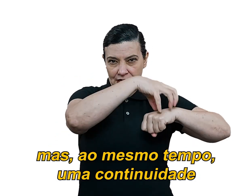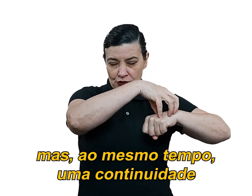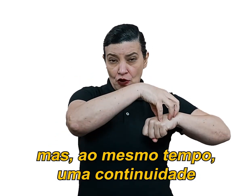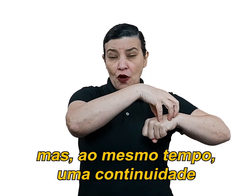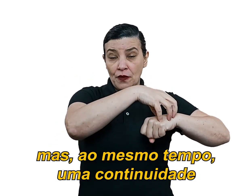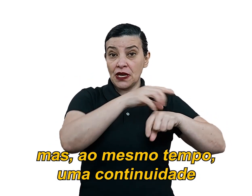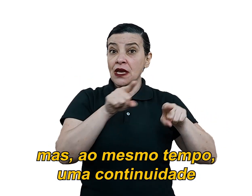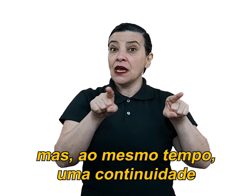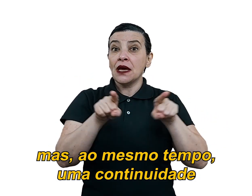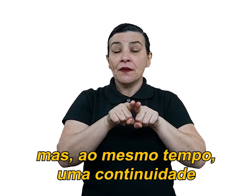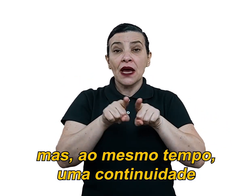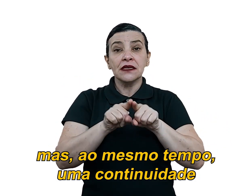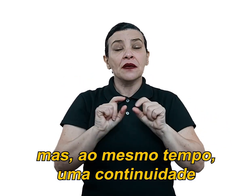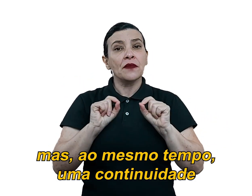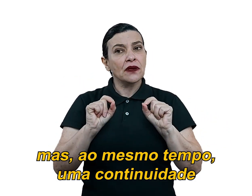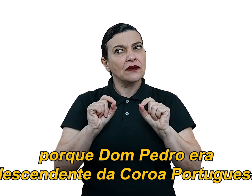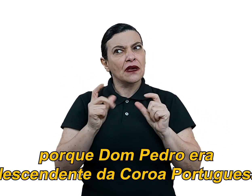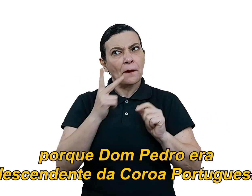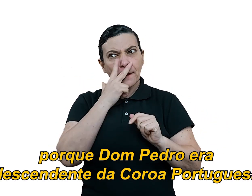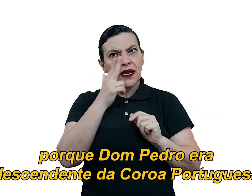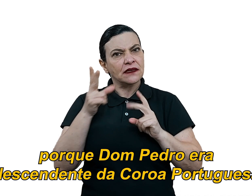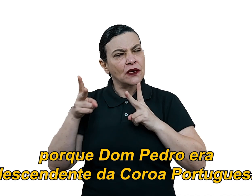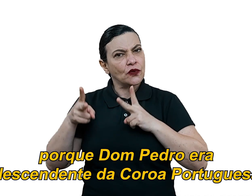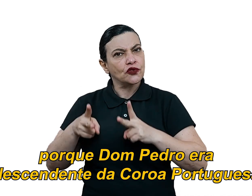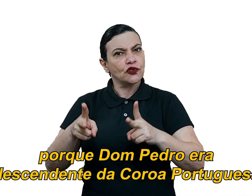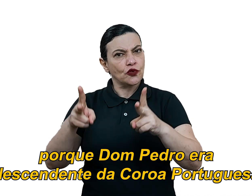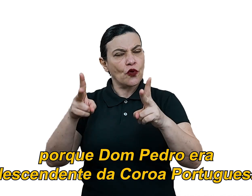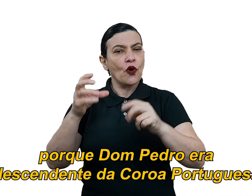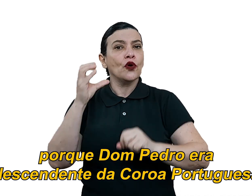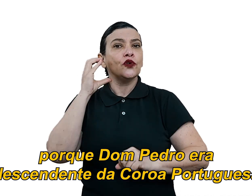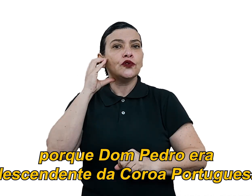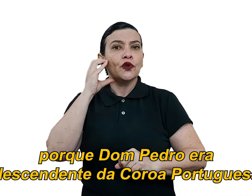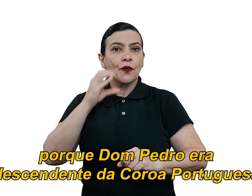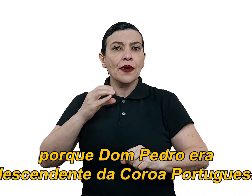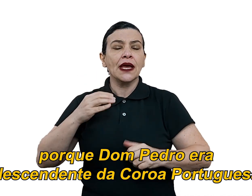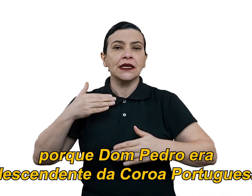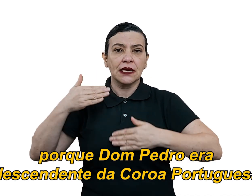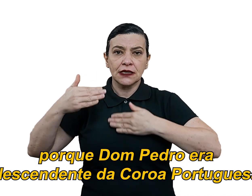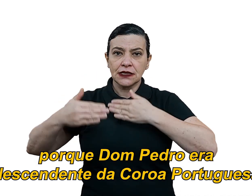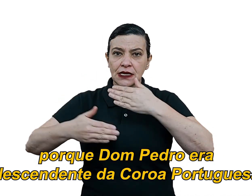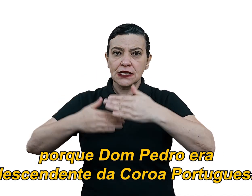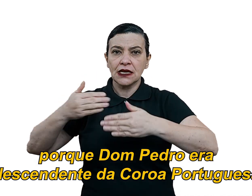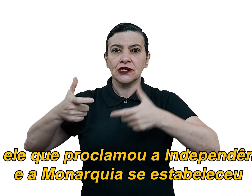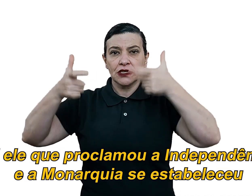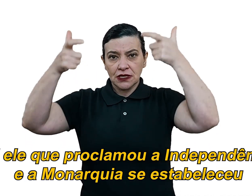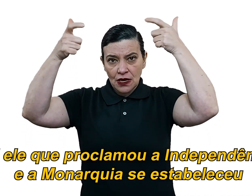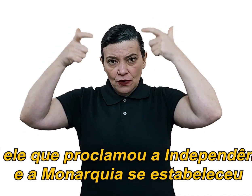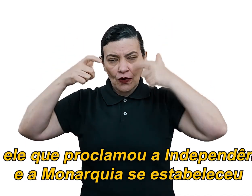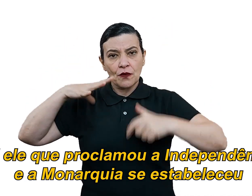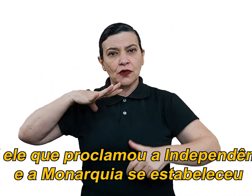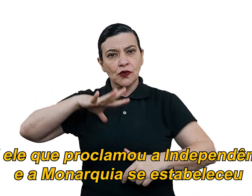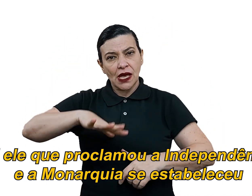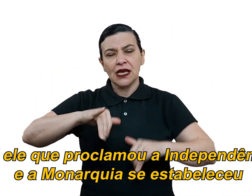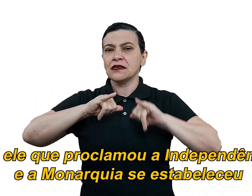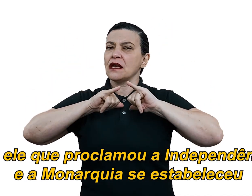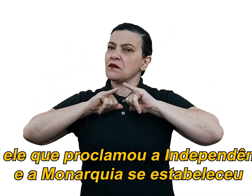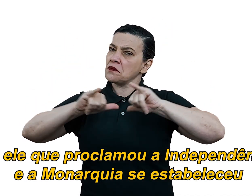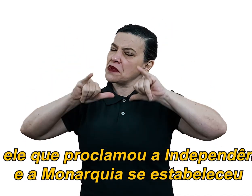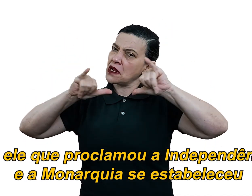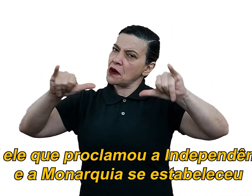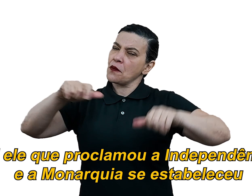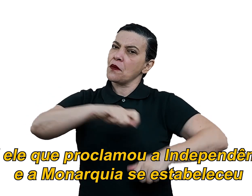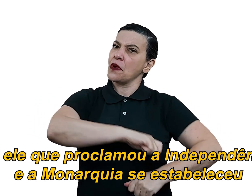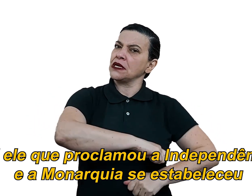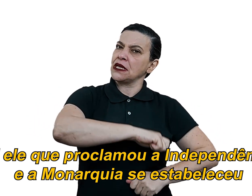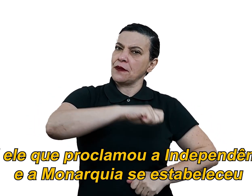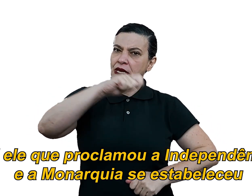ao mesmo tempo, uma continuidade, porque Dom Pedro era descendente da coroa portuguesa, foi ele que proclamou a